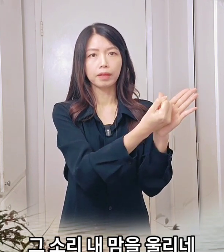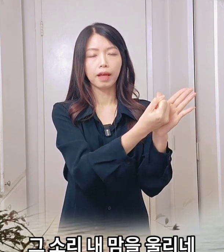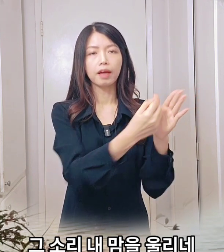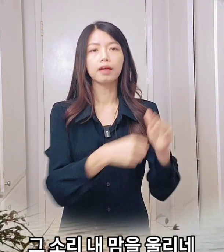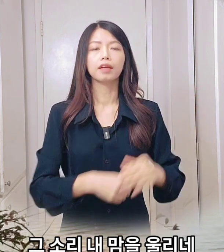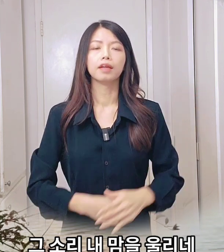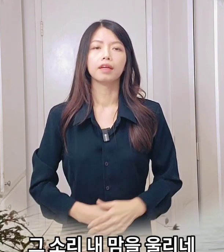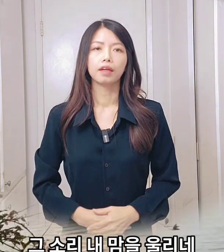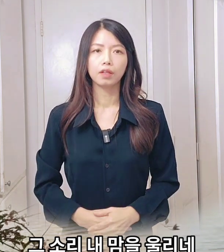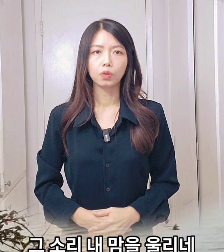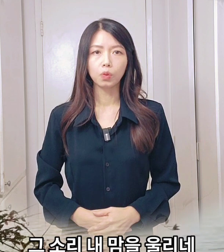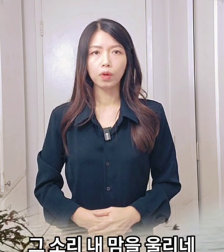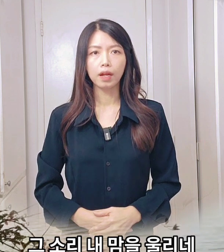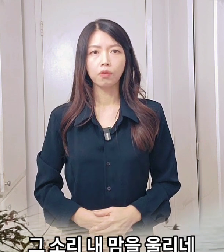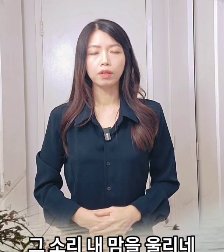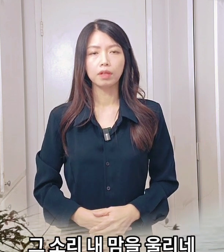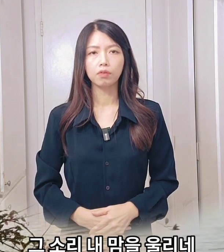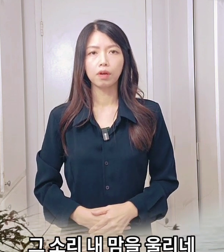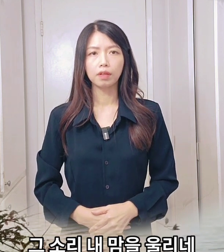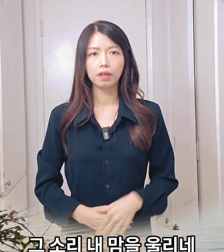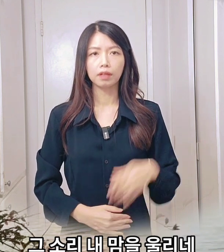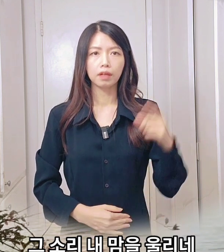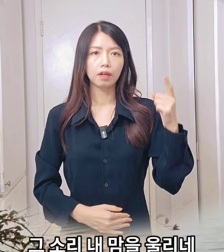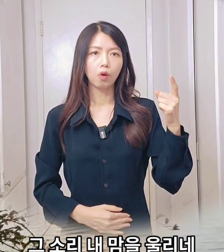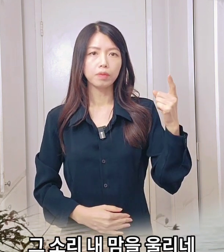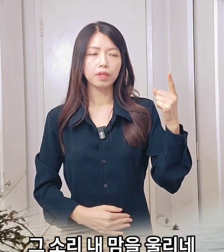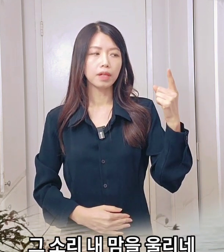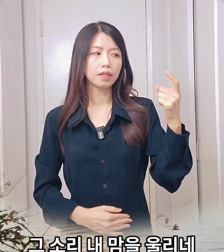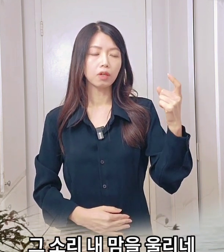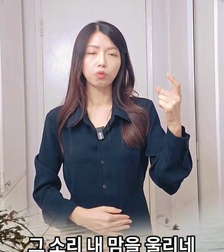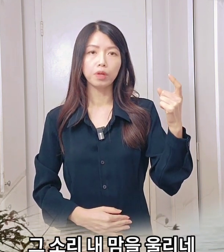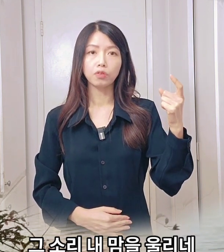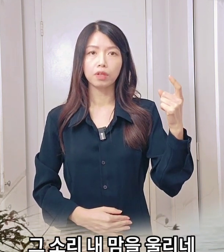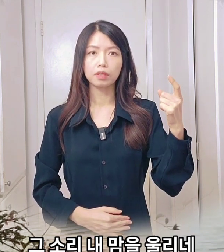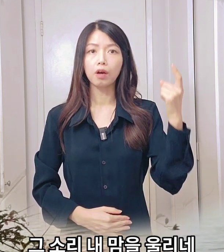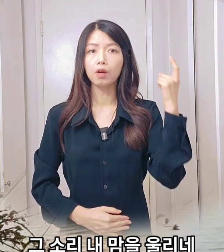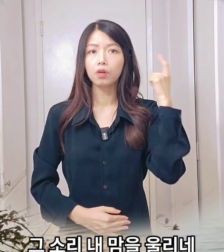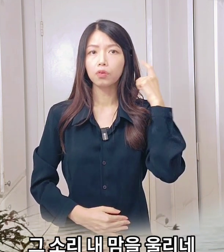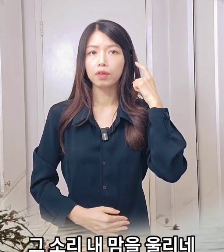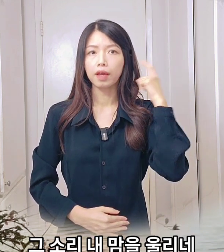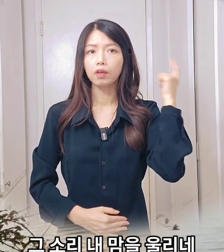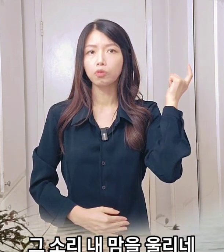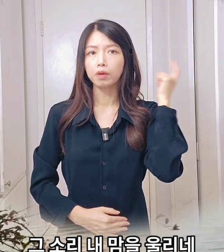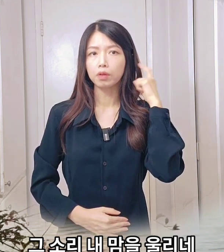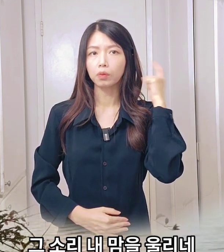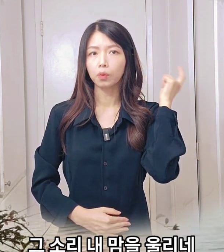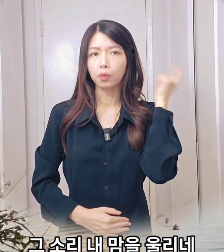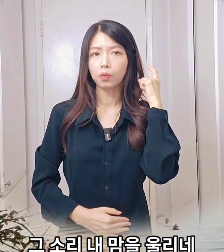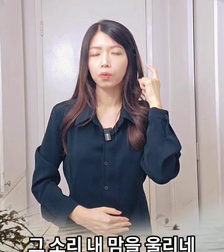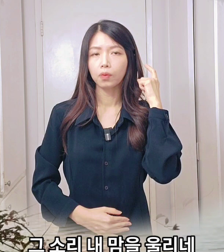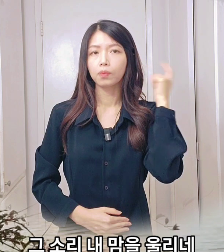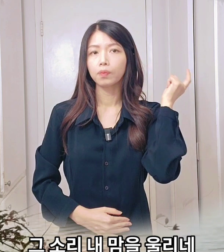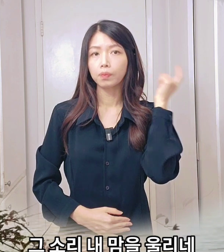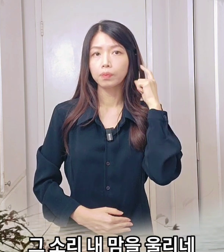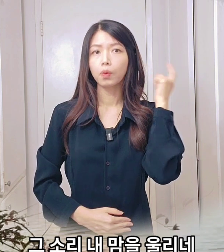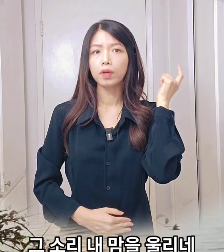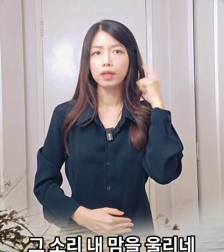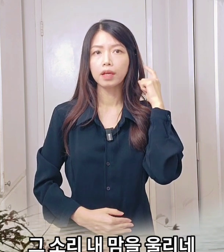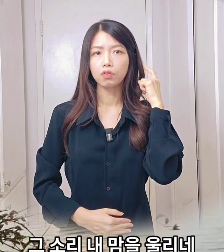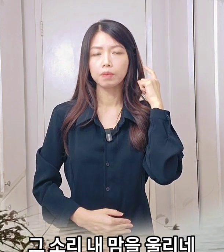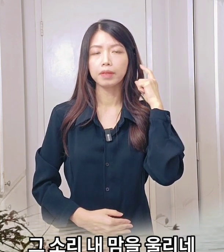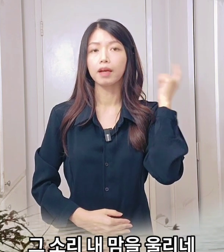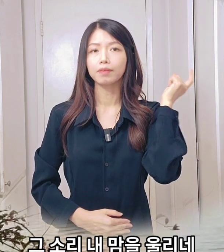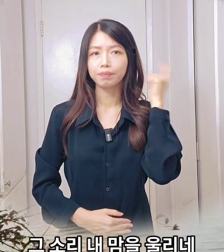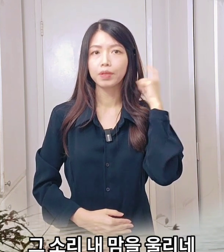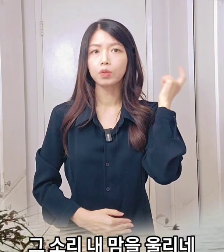못 박다. 그리고 소리라고 하는 수어는 검지를 살짝 구부려 주셔서 귀에 2번 정도